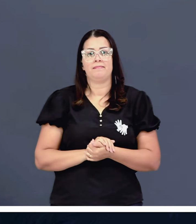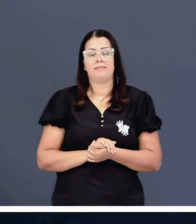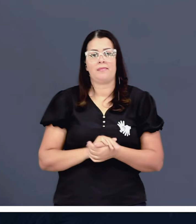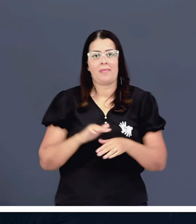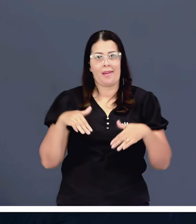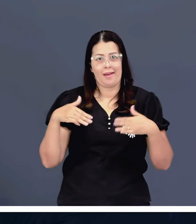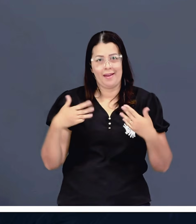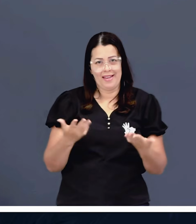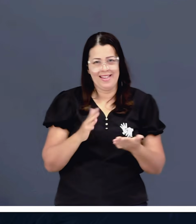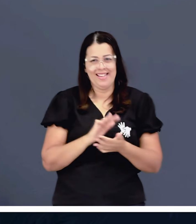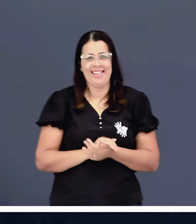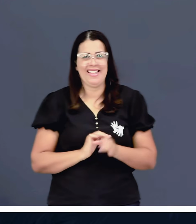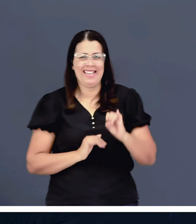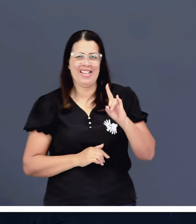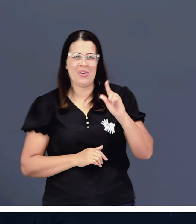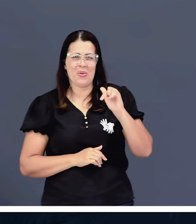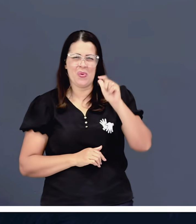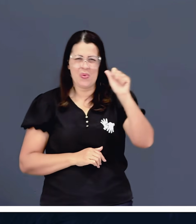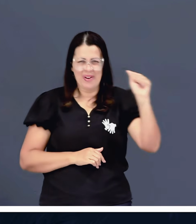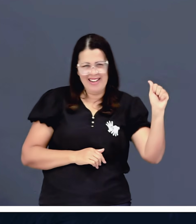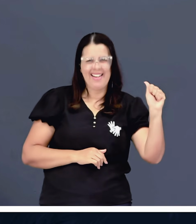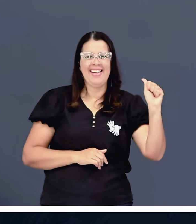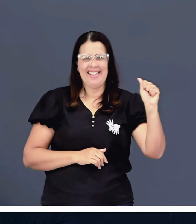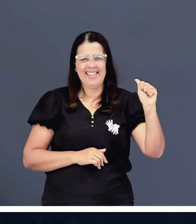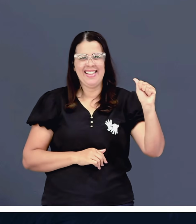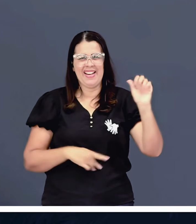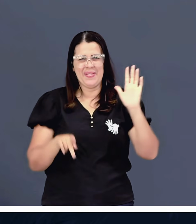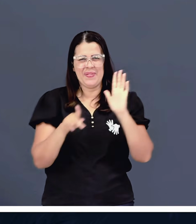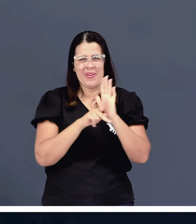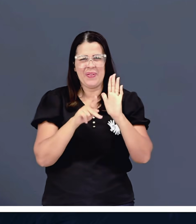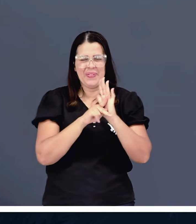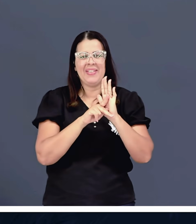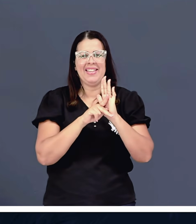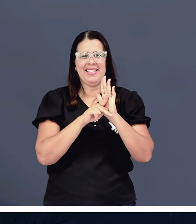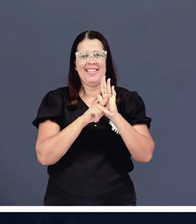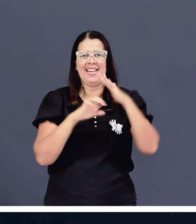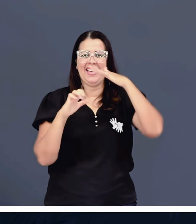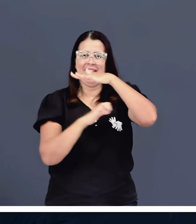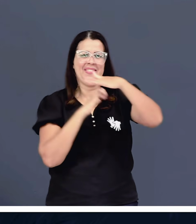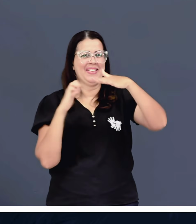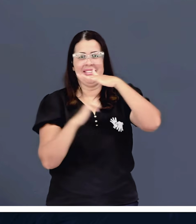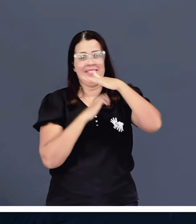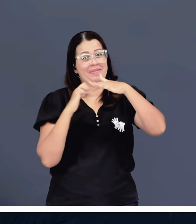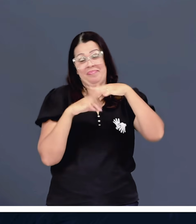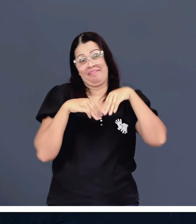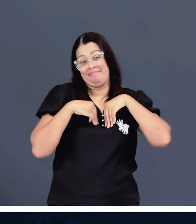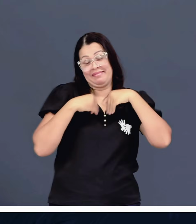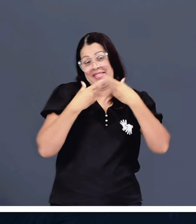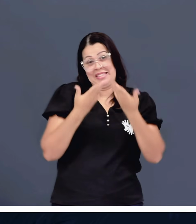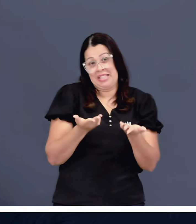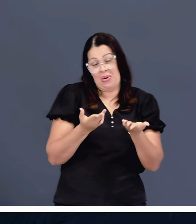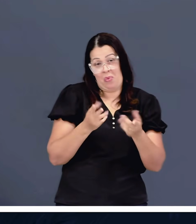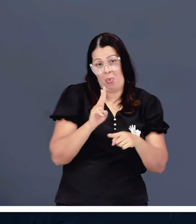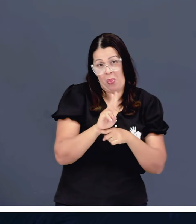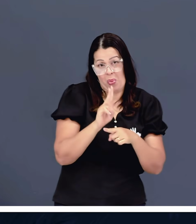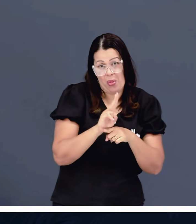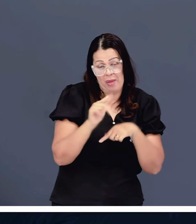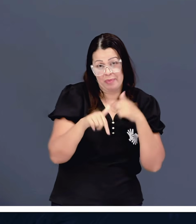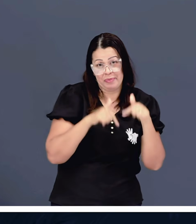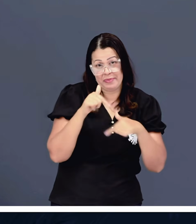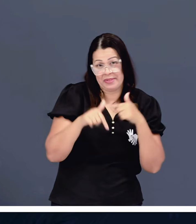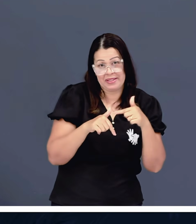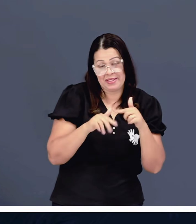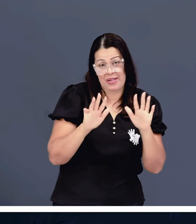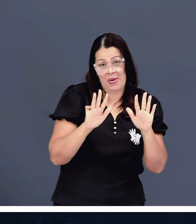A Iguá, esse final de semana, a Iguá não entregou o serviço, né? O problema da Iguá nem é